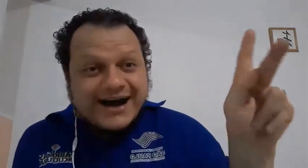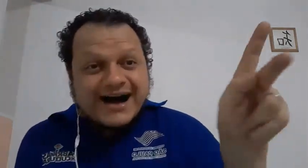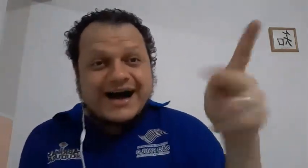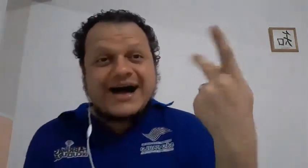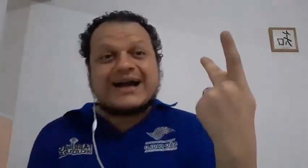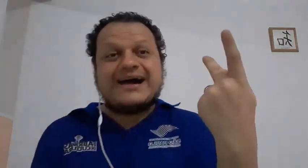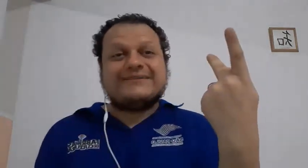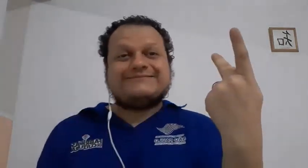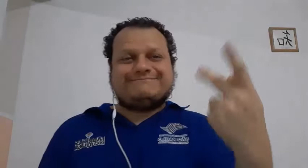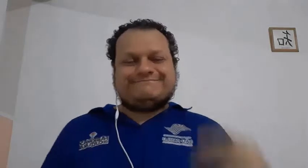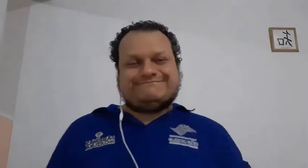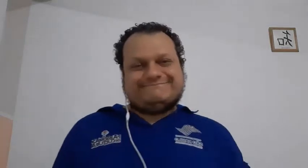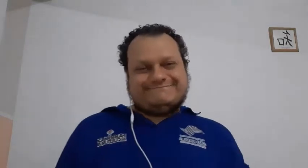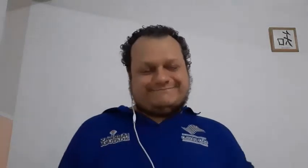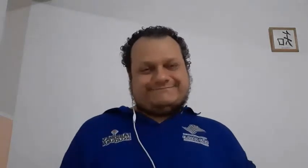H.